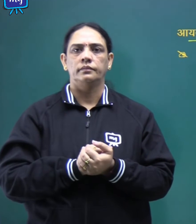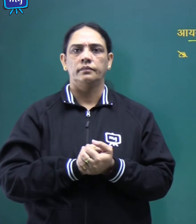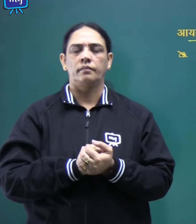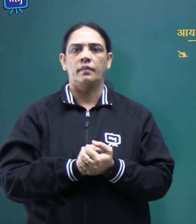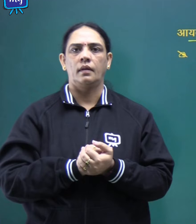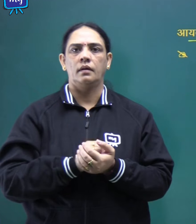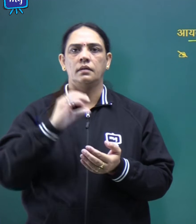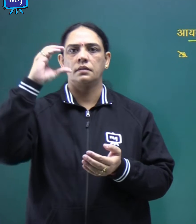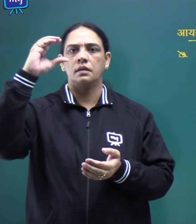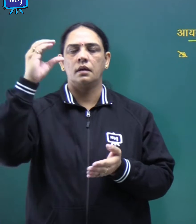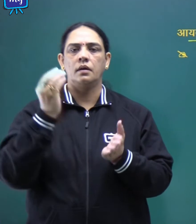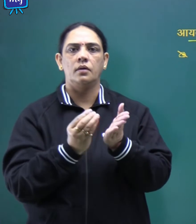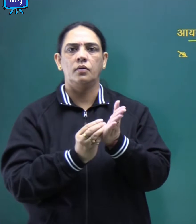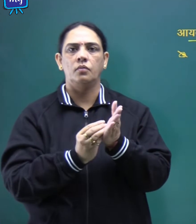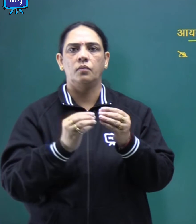घनाभ का आयतन